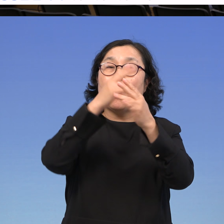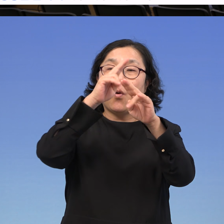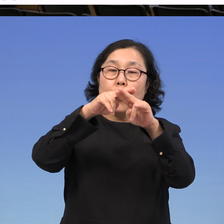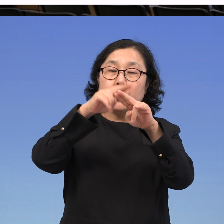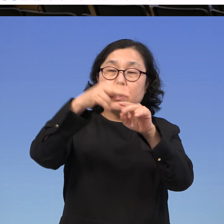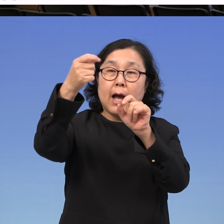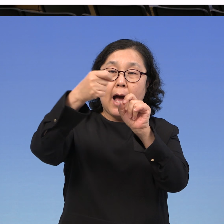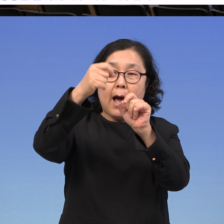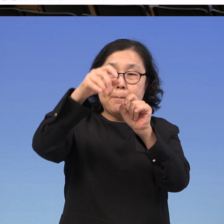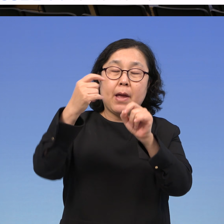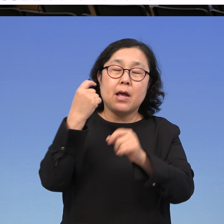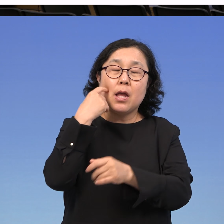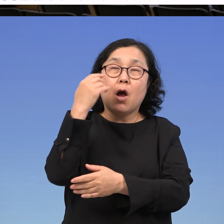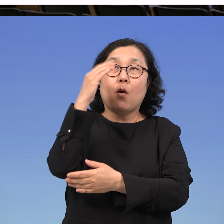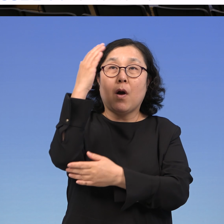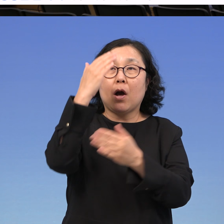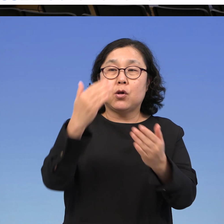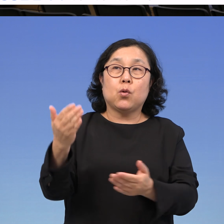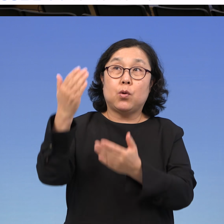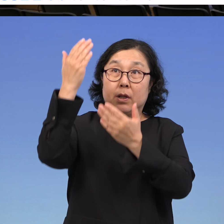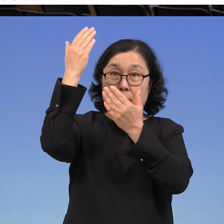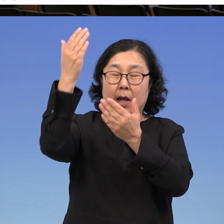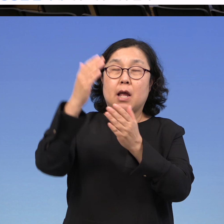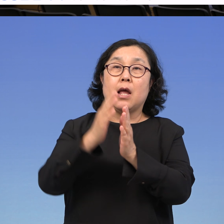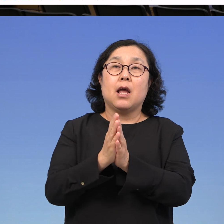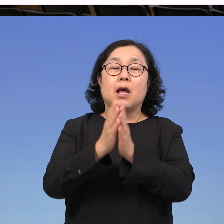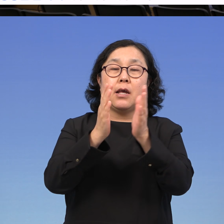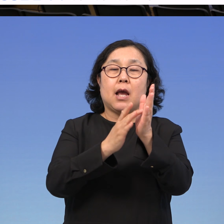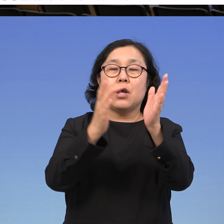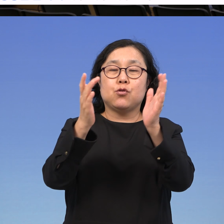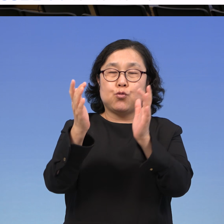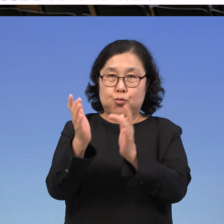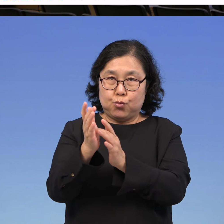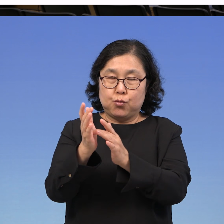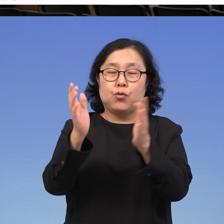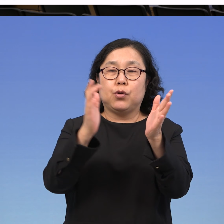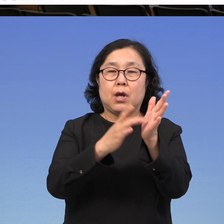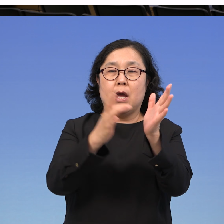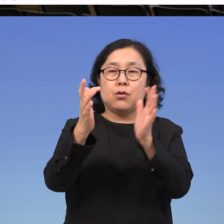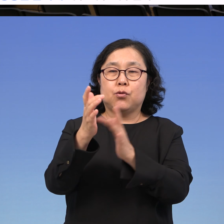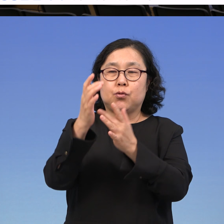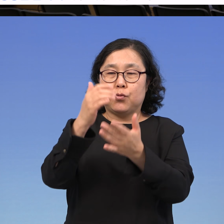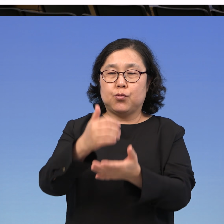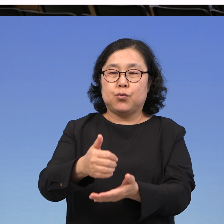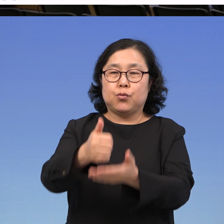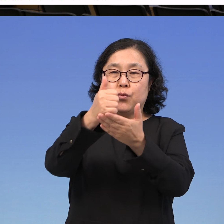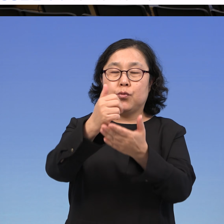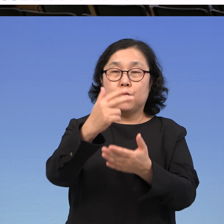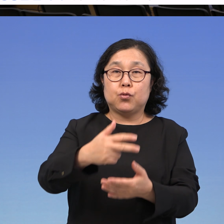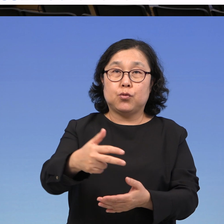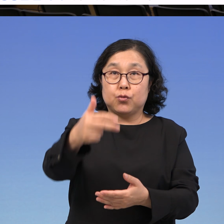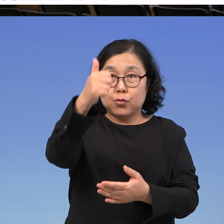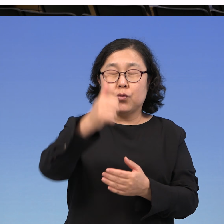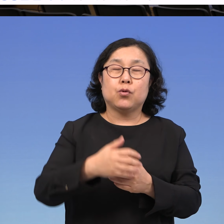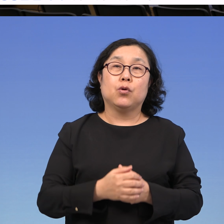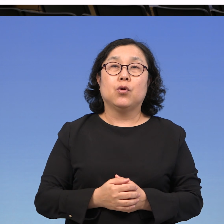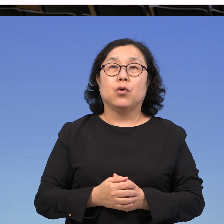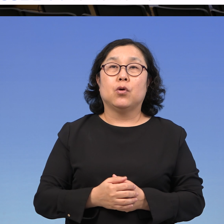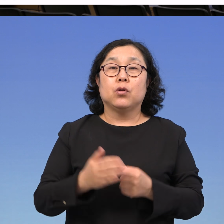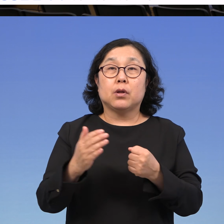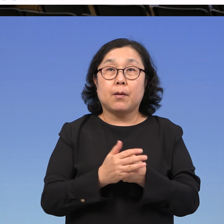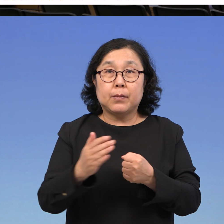돌리세 그 보좌 앞 영광을 돌리세 예수 예수 예수 는 주 그러니까 그 귀